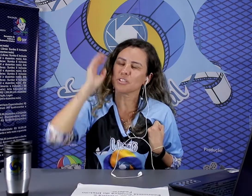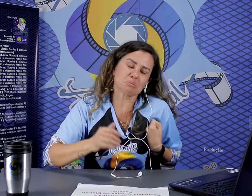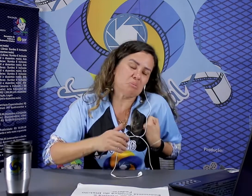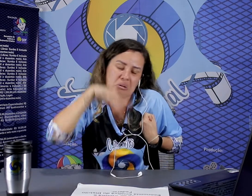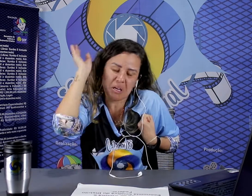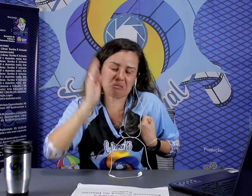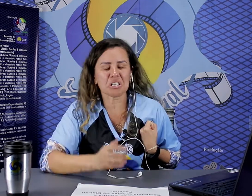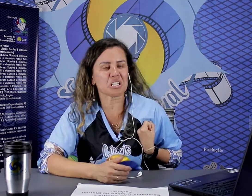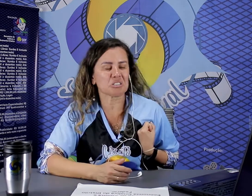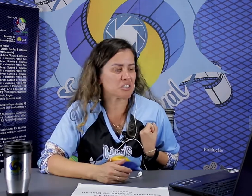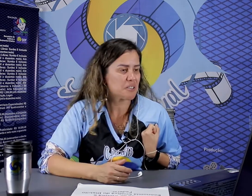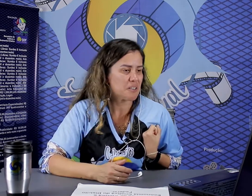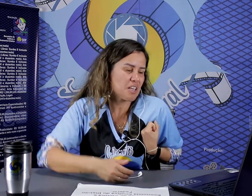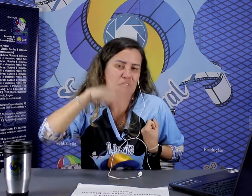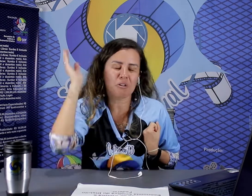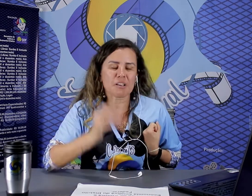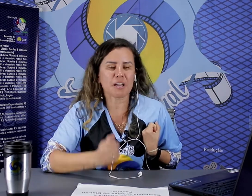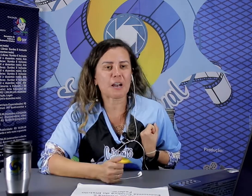embora, porque ele não queria isso. Ninguém falou o que era.